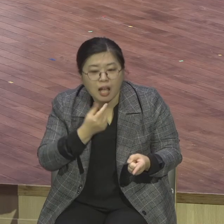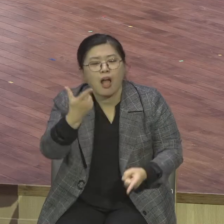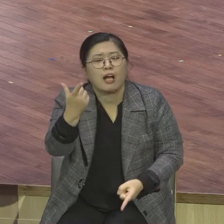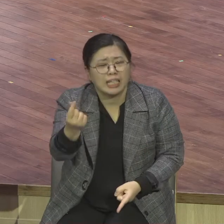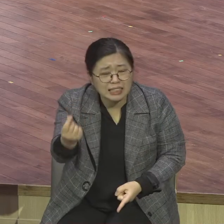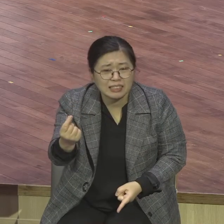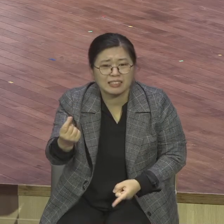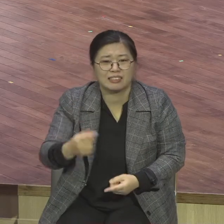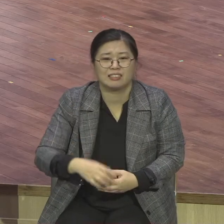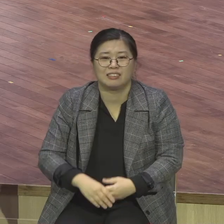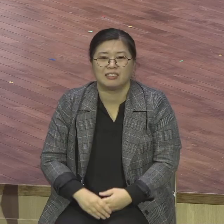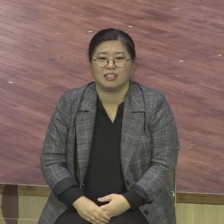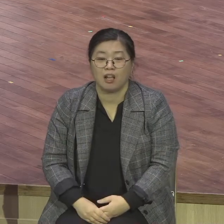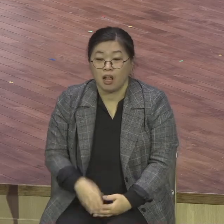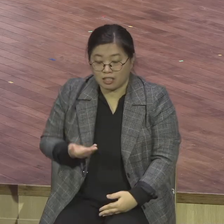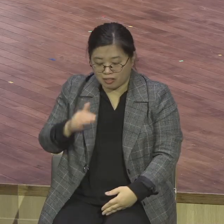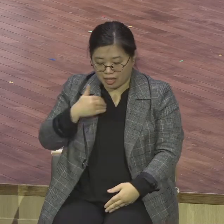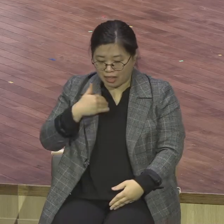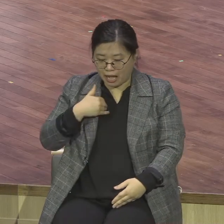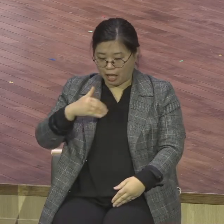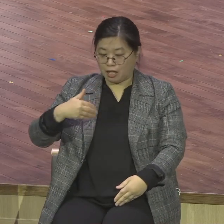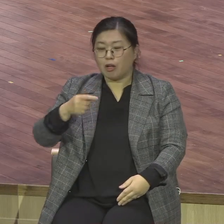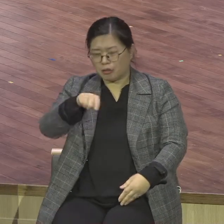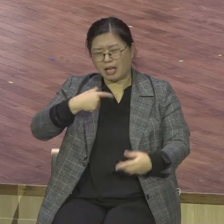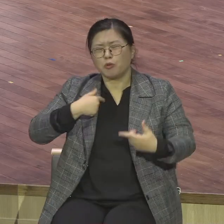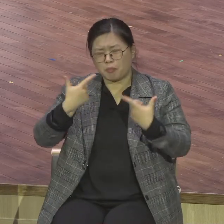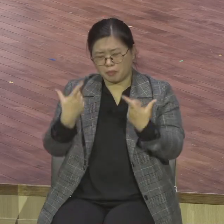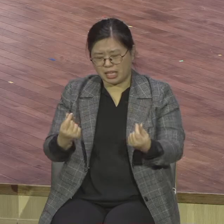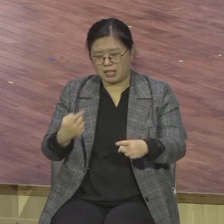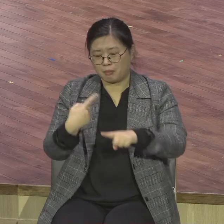강단에서 벗어난 말을 듣지도 않습니다.